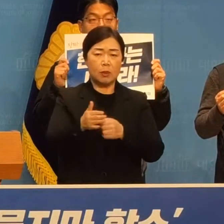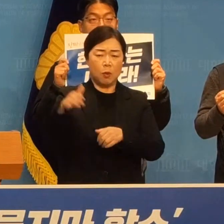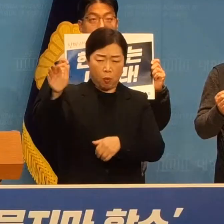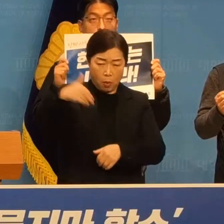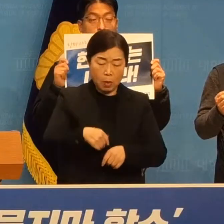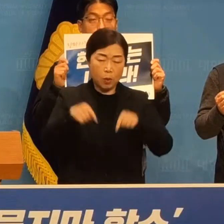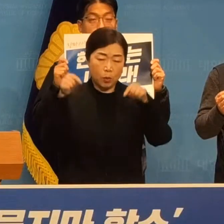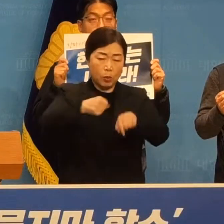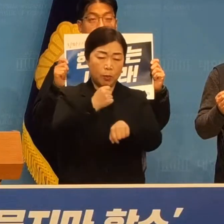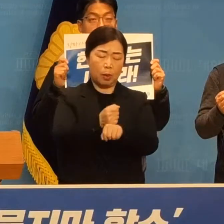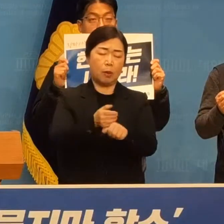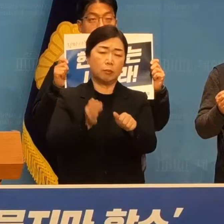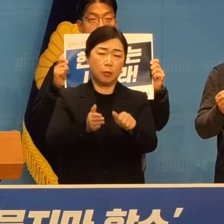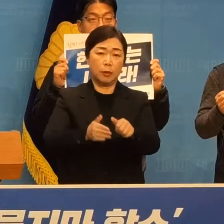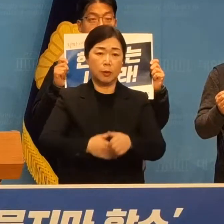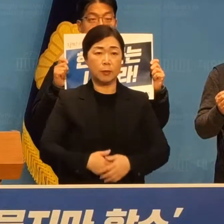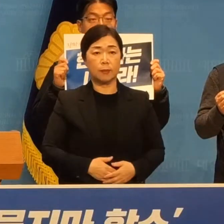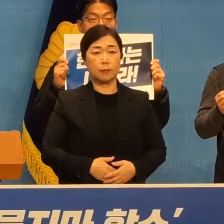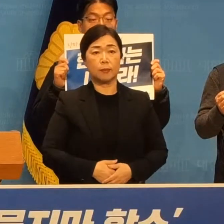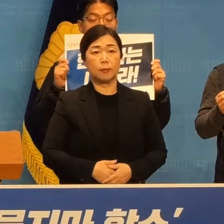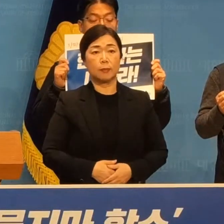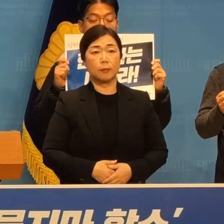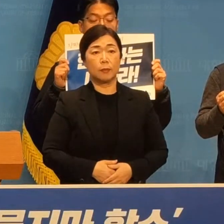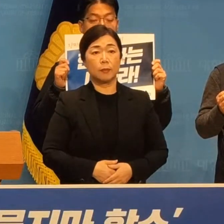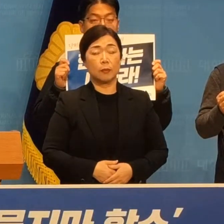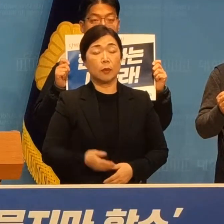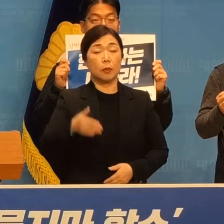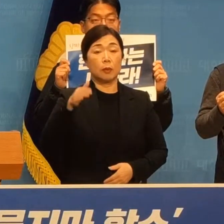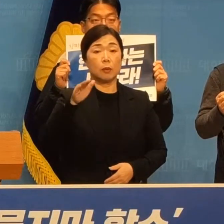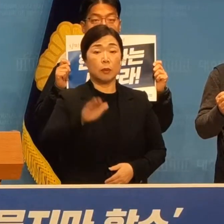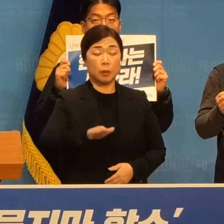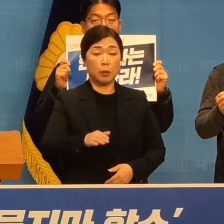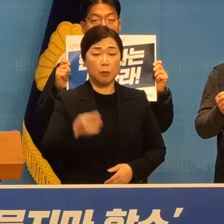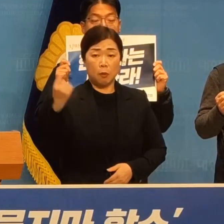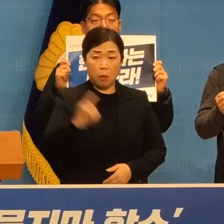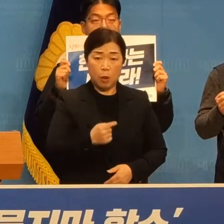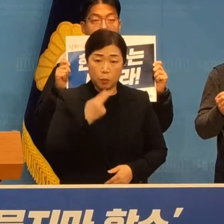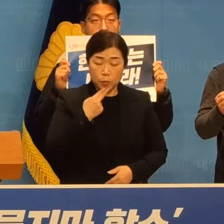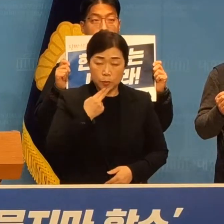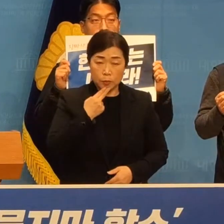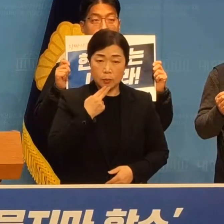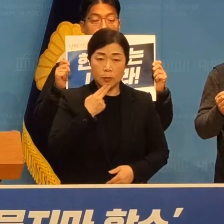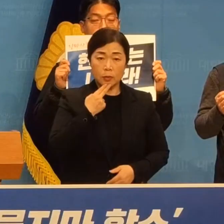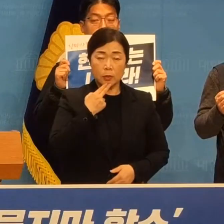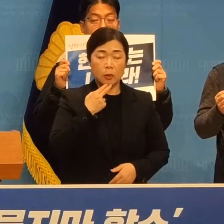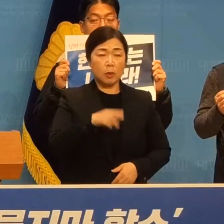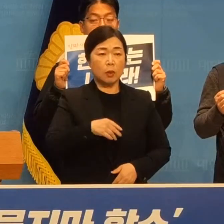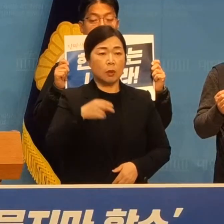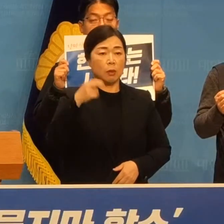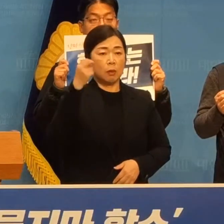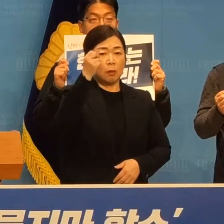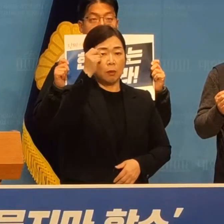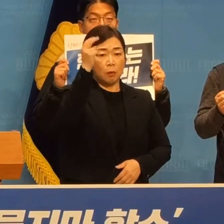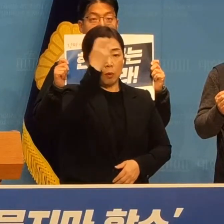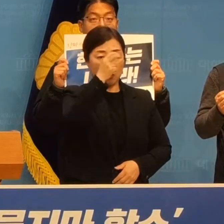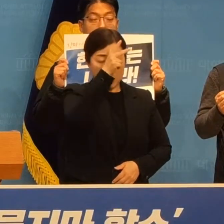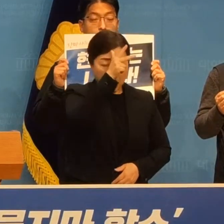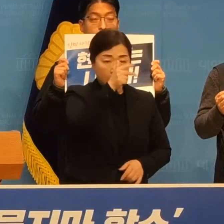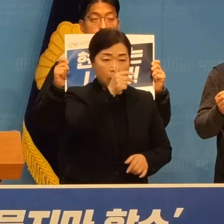나오는 일만 남았습니다. 그런데 이번에도 역시 검찰이